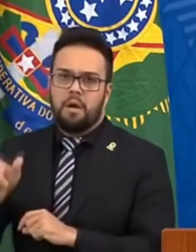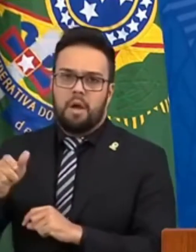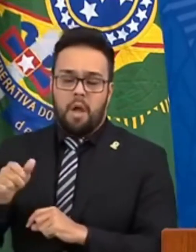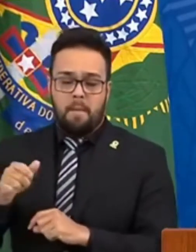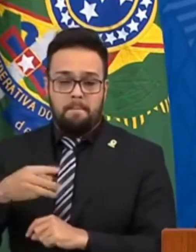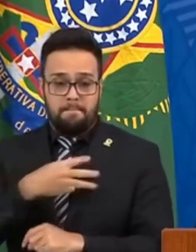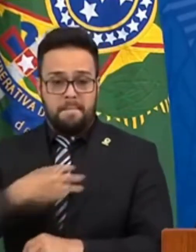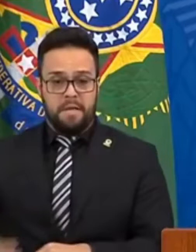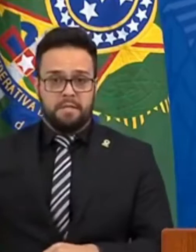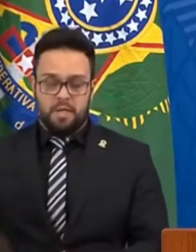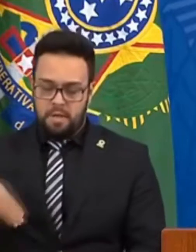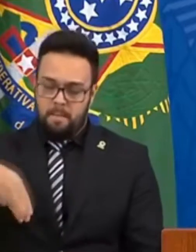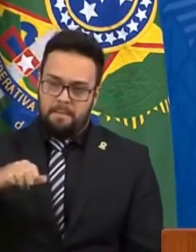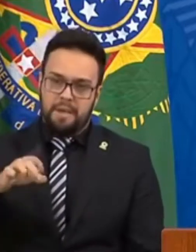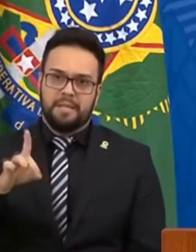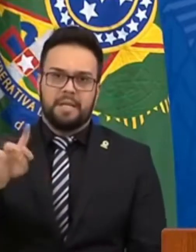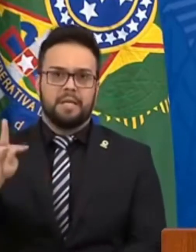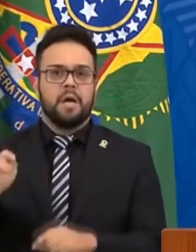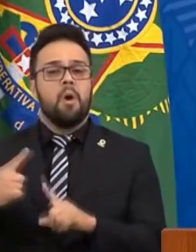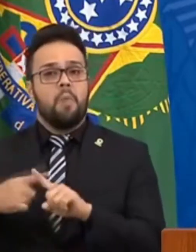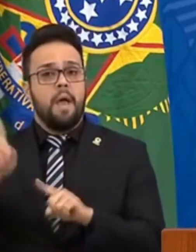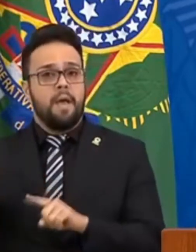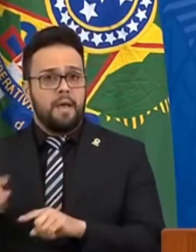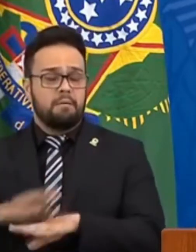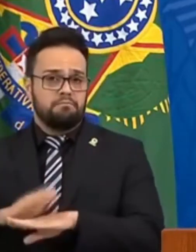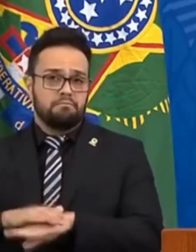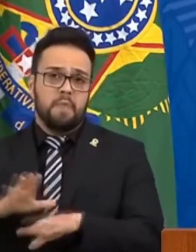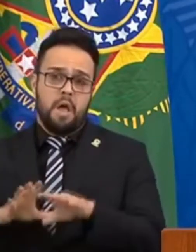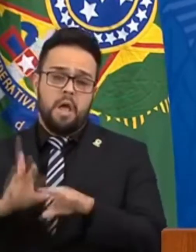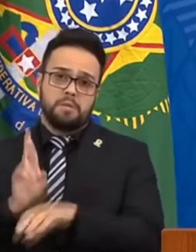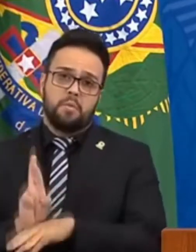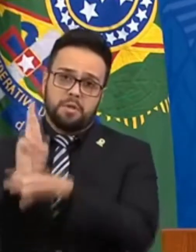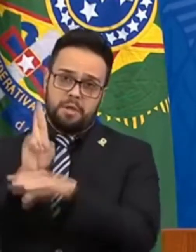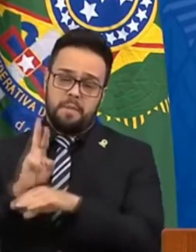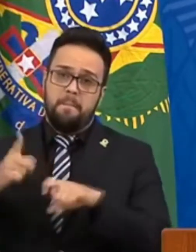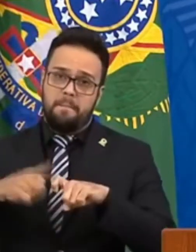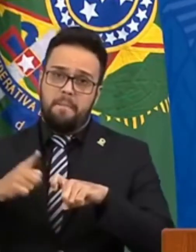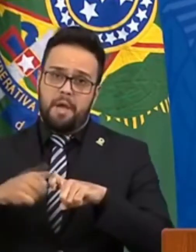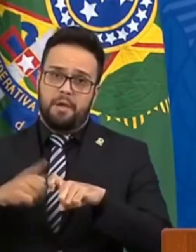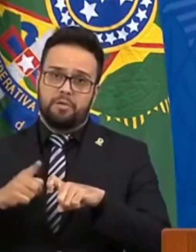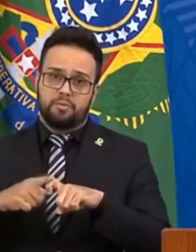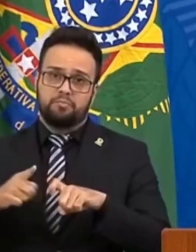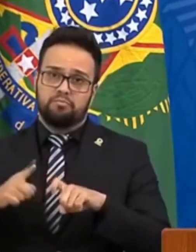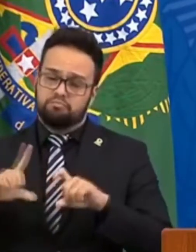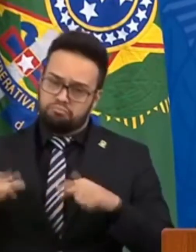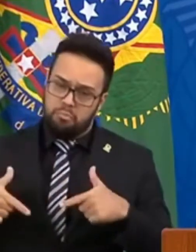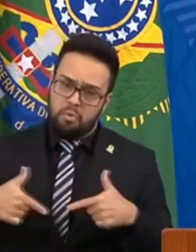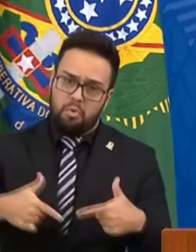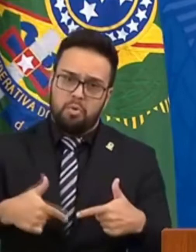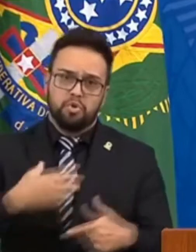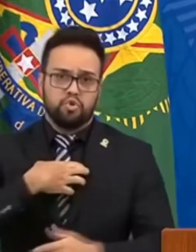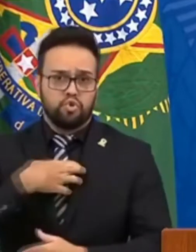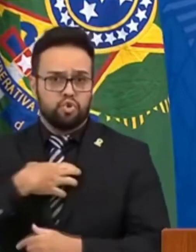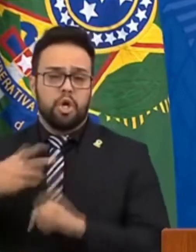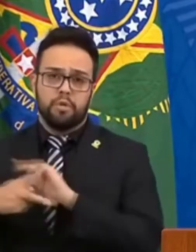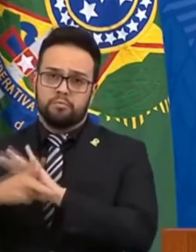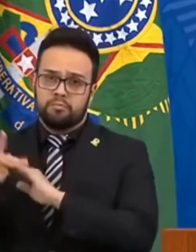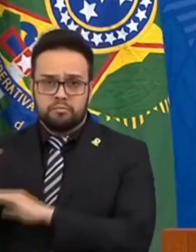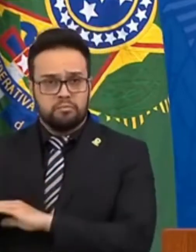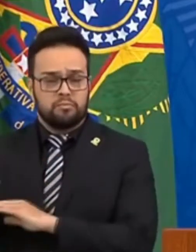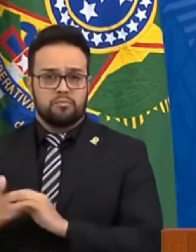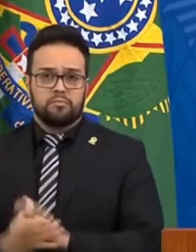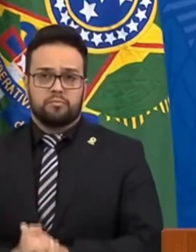fez aquilo que como médico ele achava que devia fazer e ao longo desse